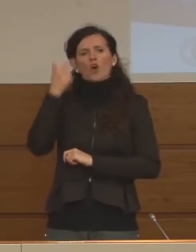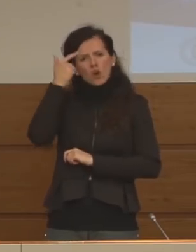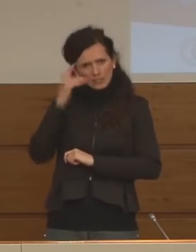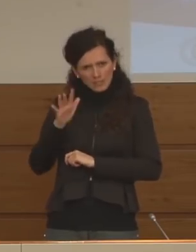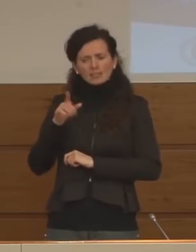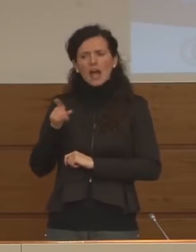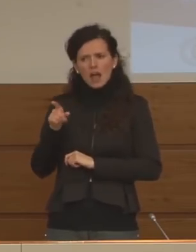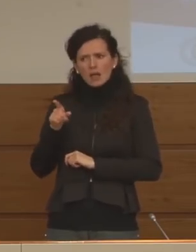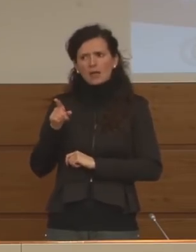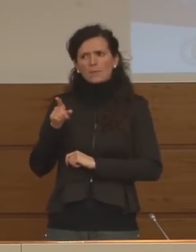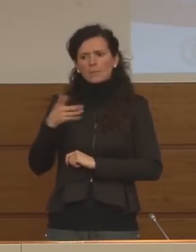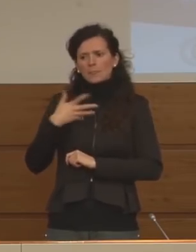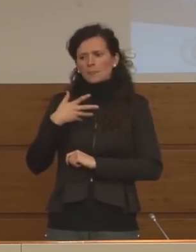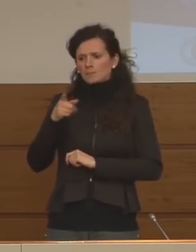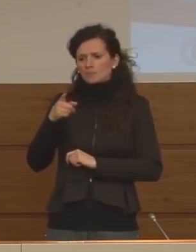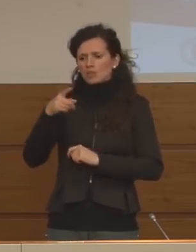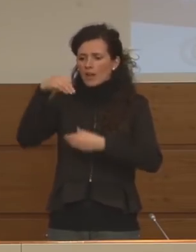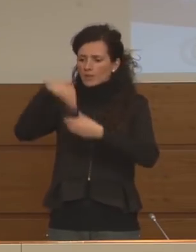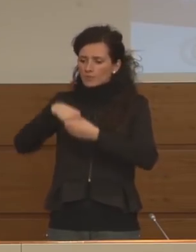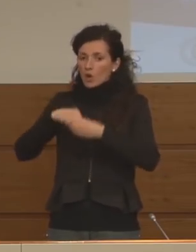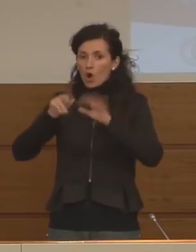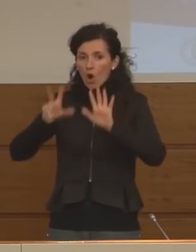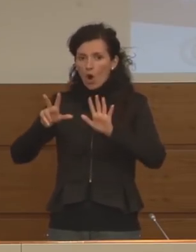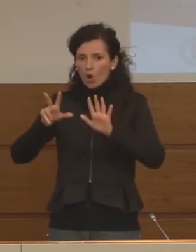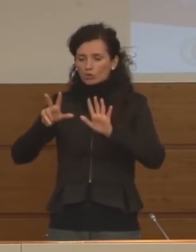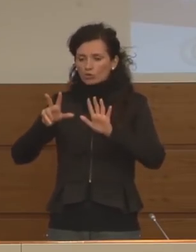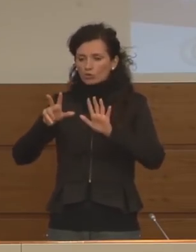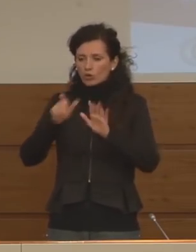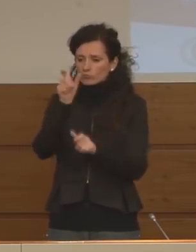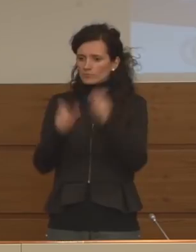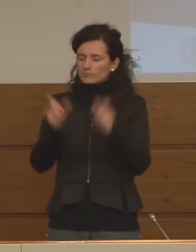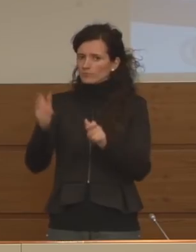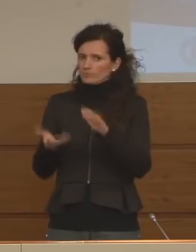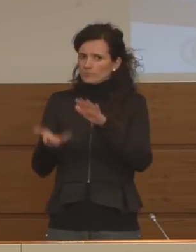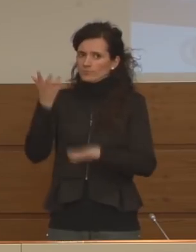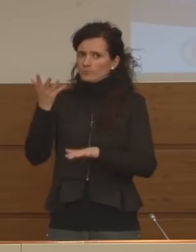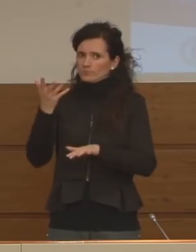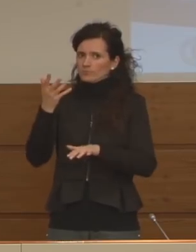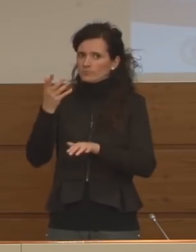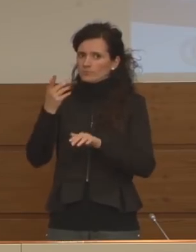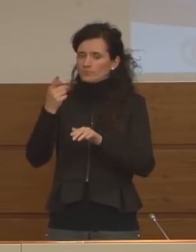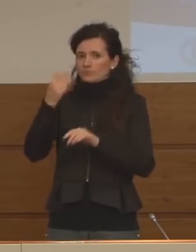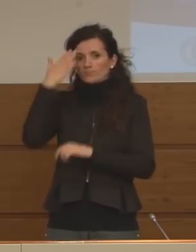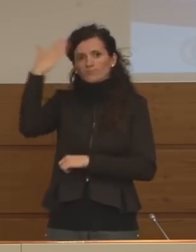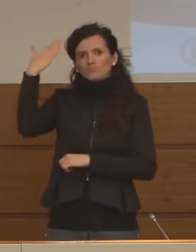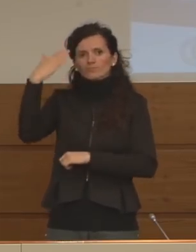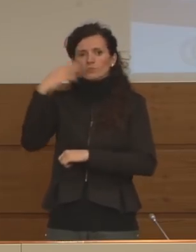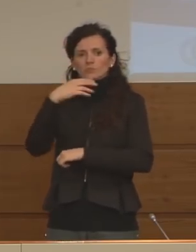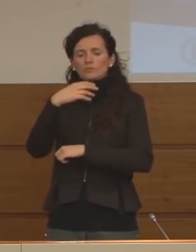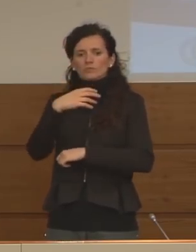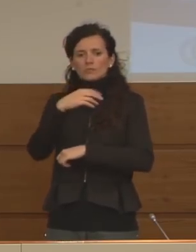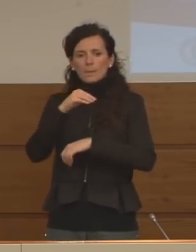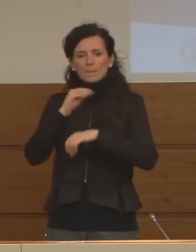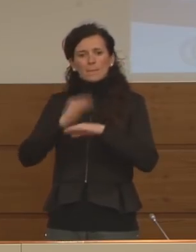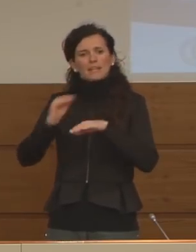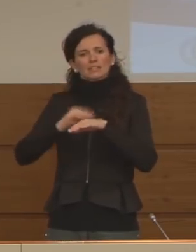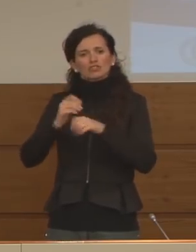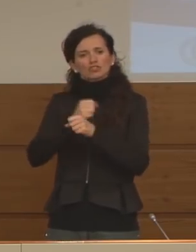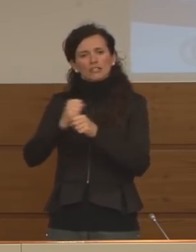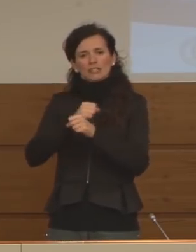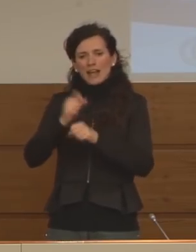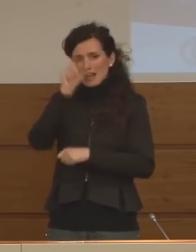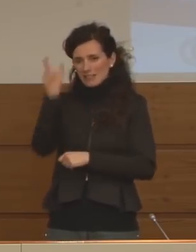8 importantissimi luminari della medicina italiana ci certificano che quei prodotti prima di essere